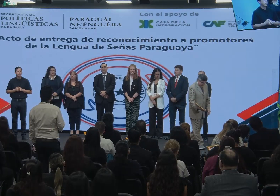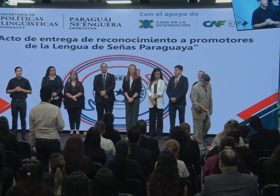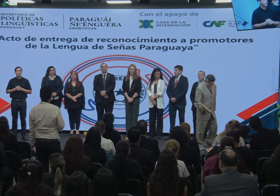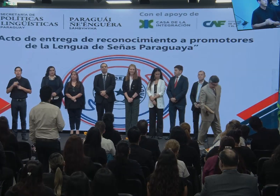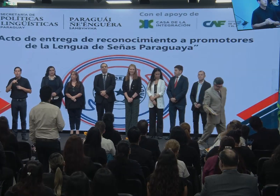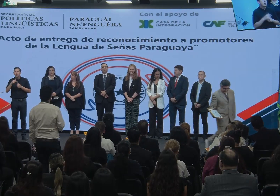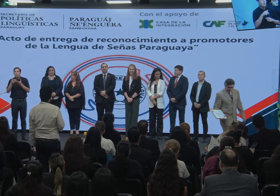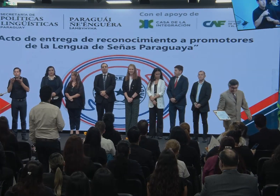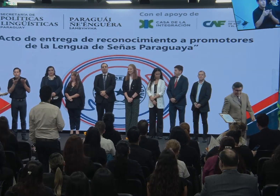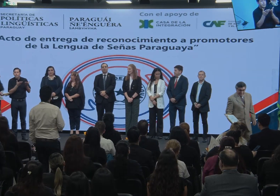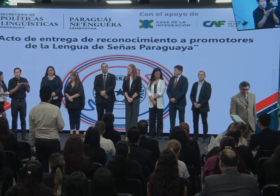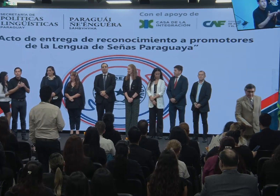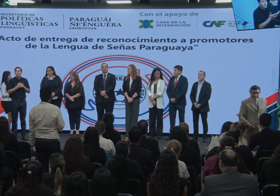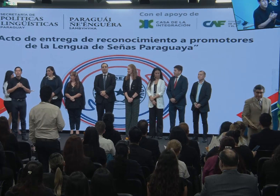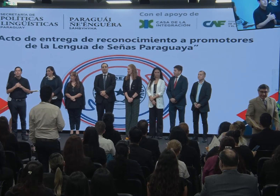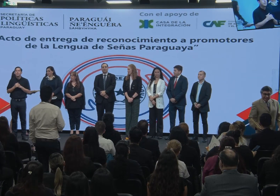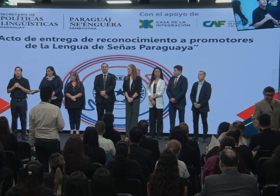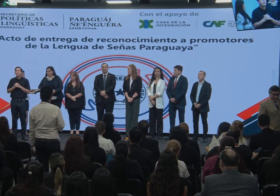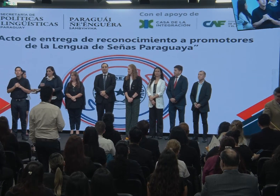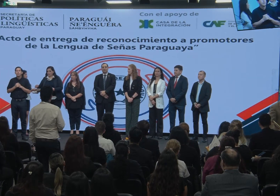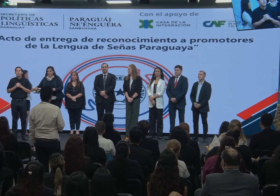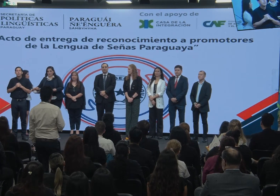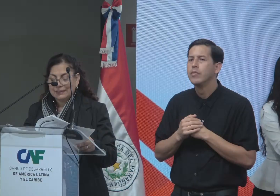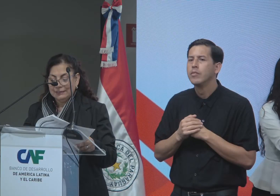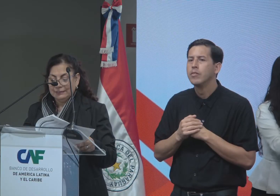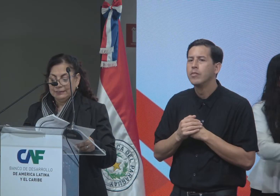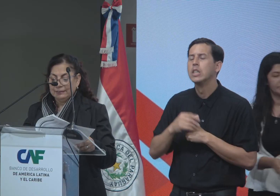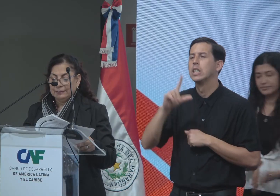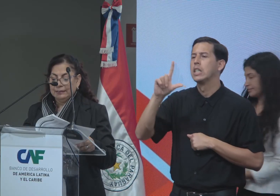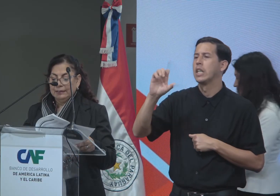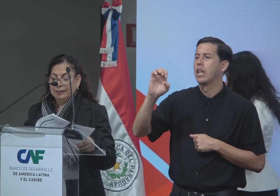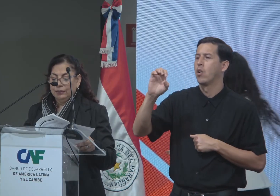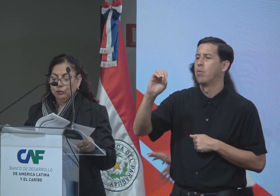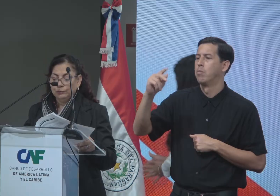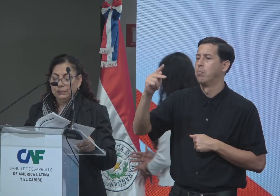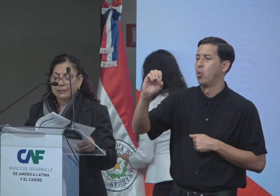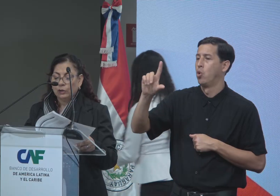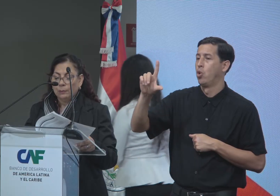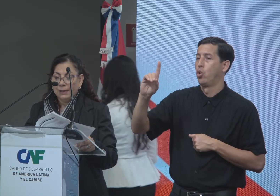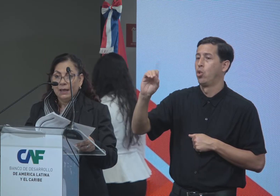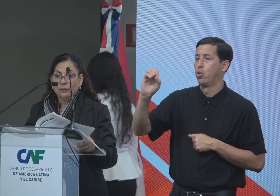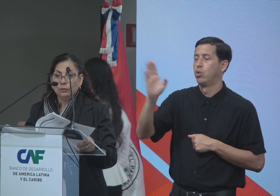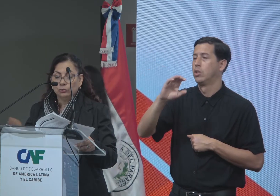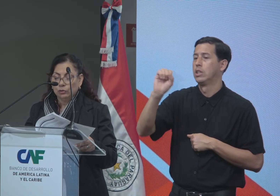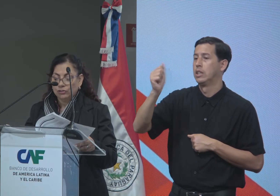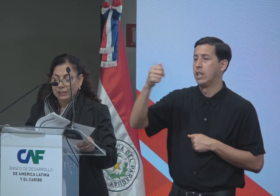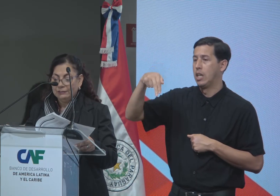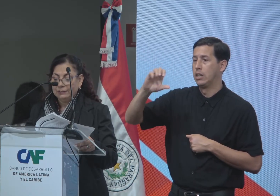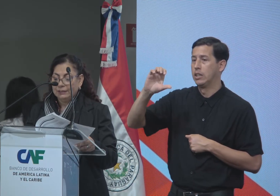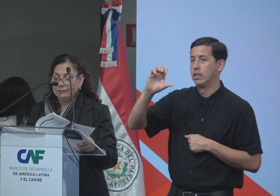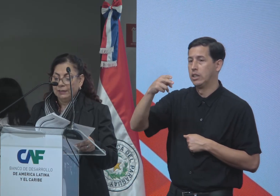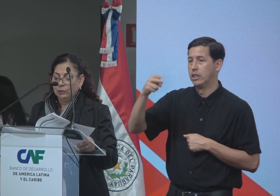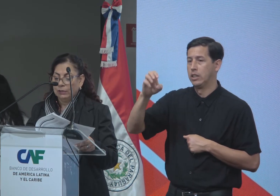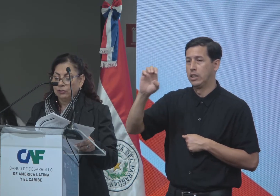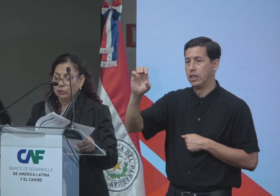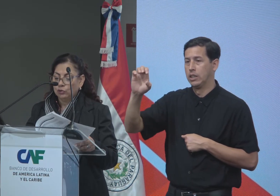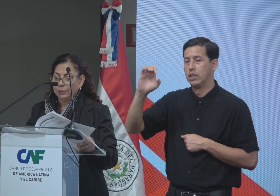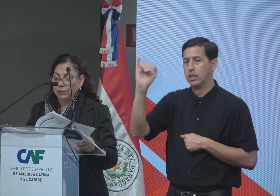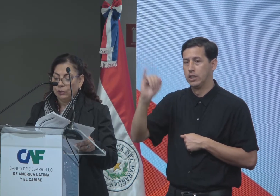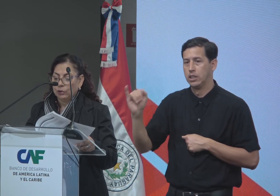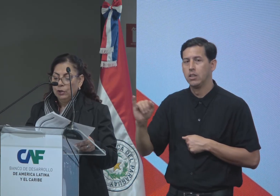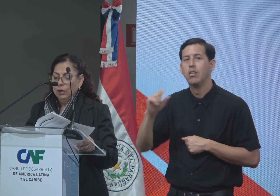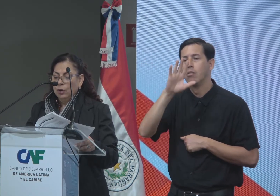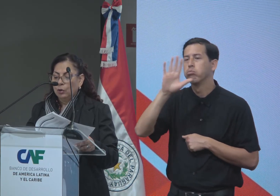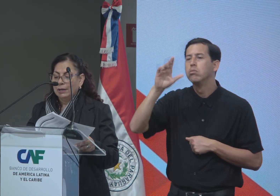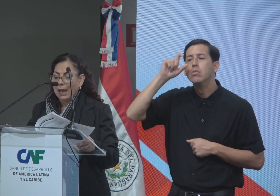Convocamos seguidamente a Leopoldo Sánchez. Es un renombrado docente de educación